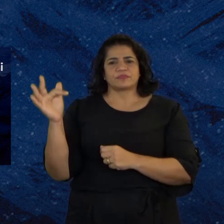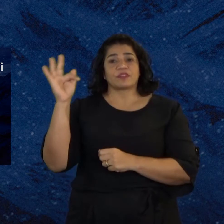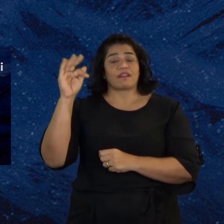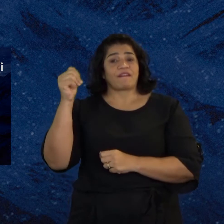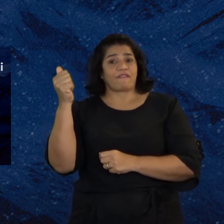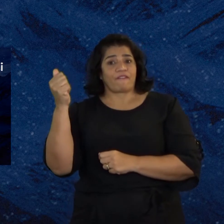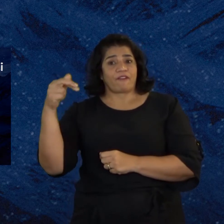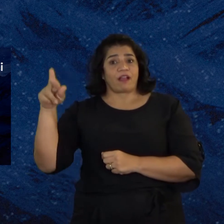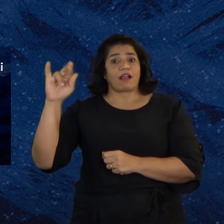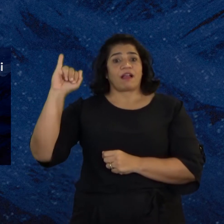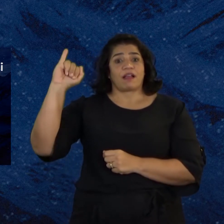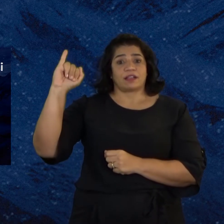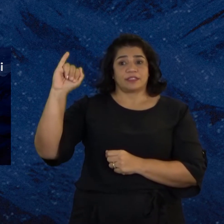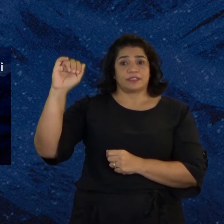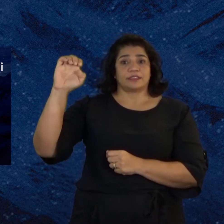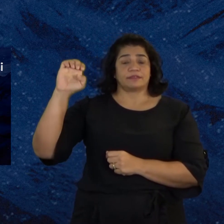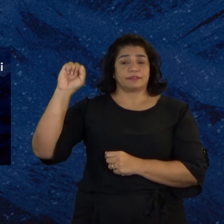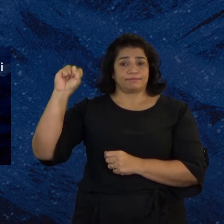posto em pé,